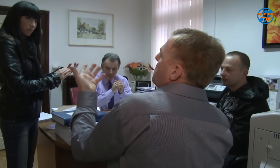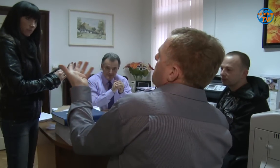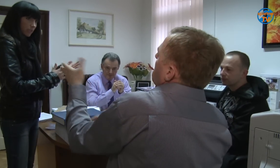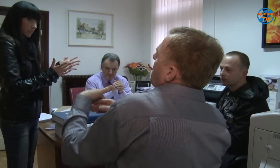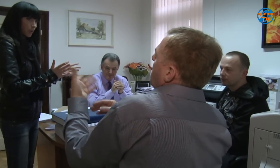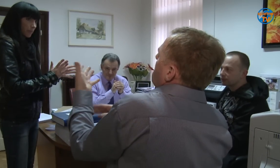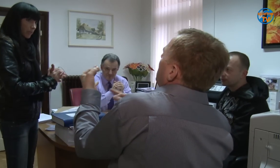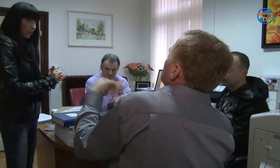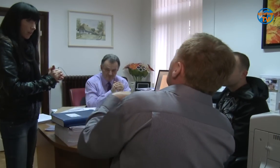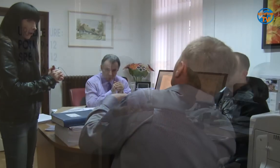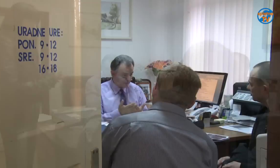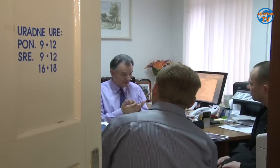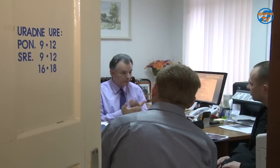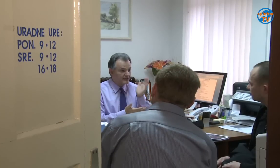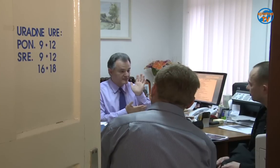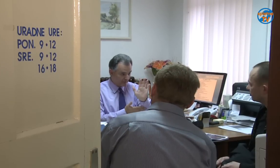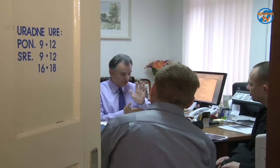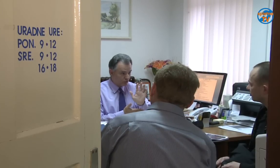tako da ni problema, lahko.